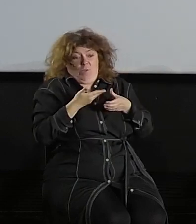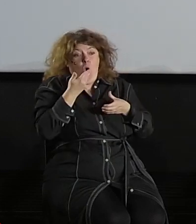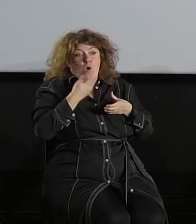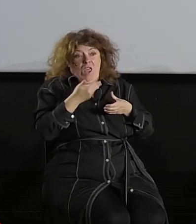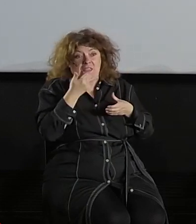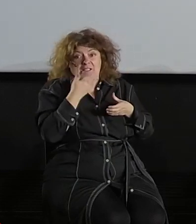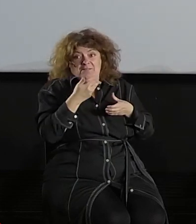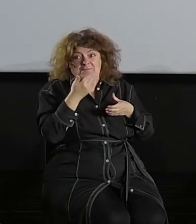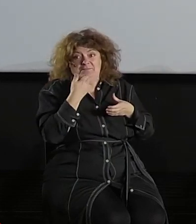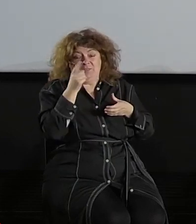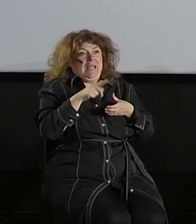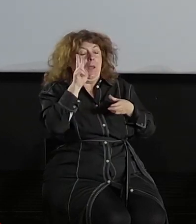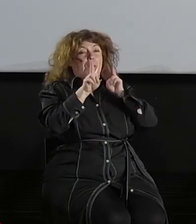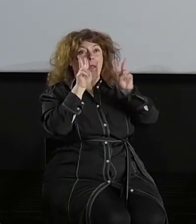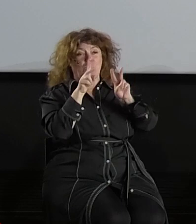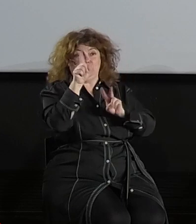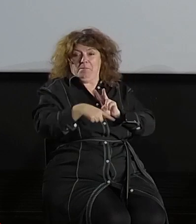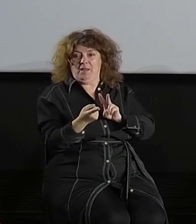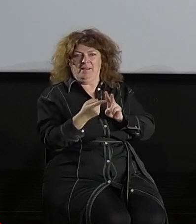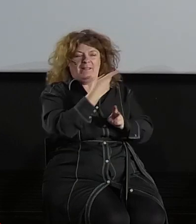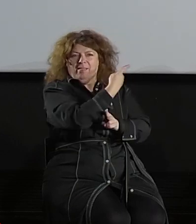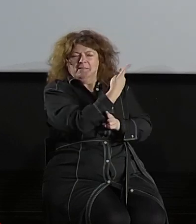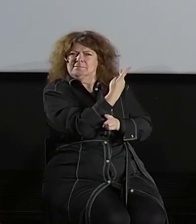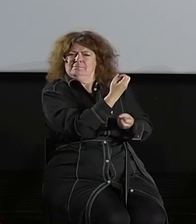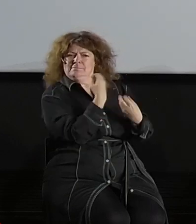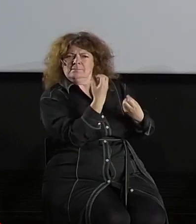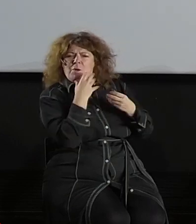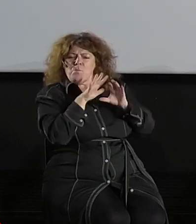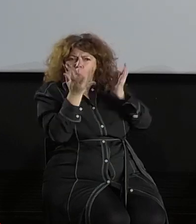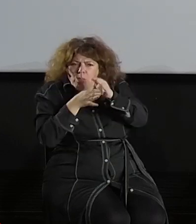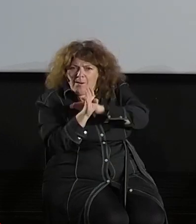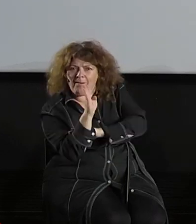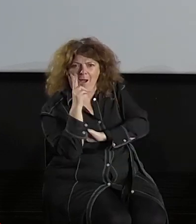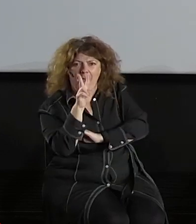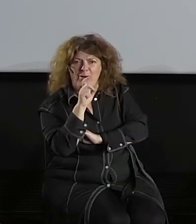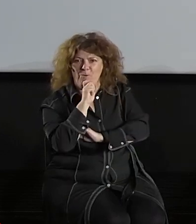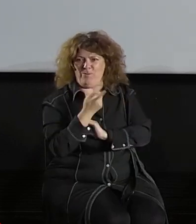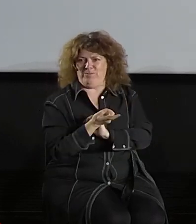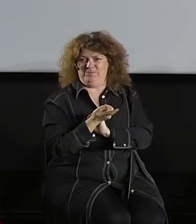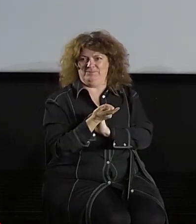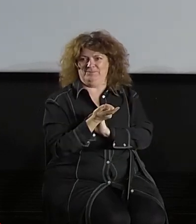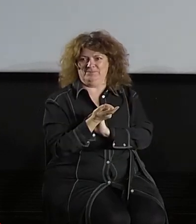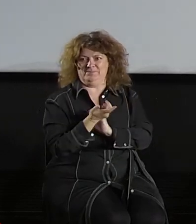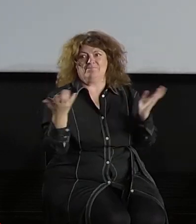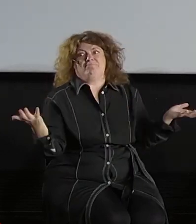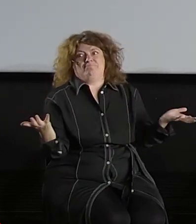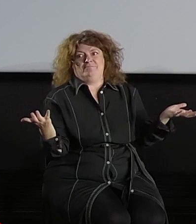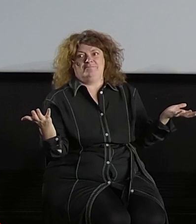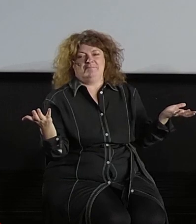y y que vemos No pues nos han introducido en este mundo no eh Y entonces bueno era un poco cederles